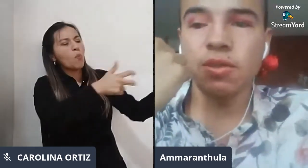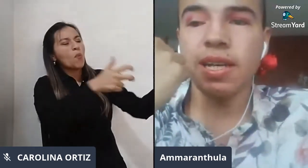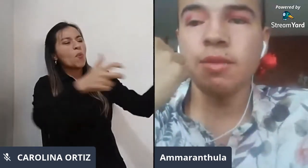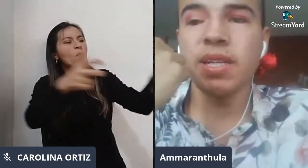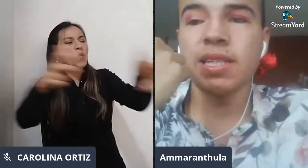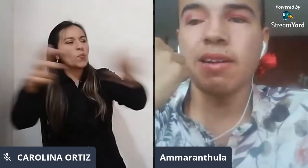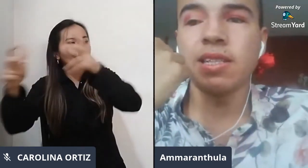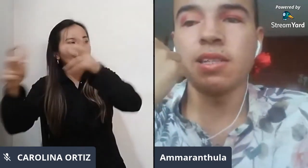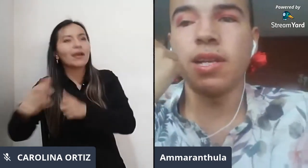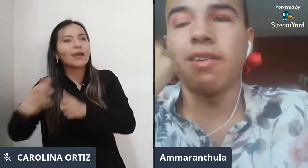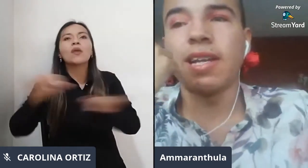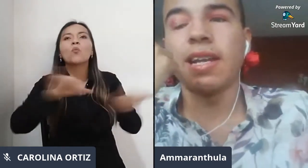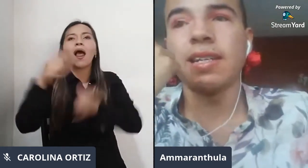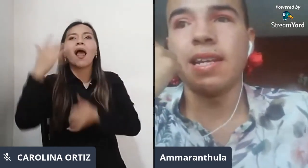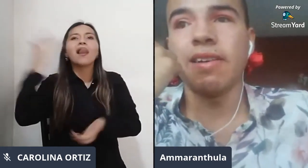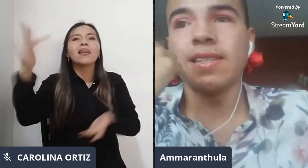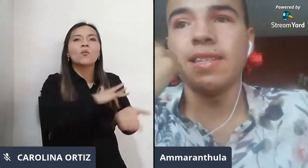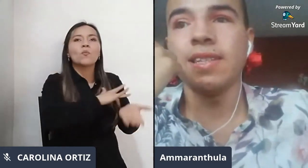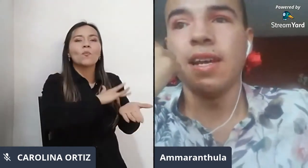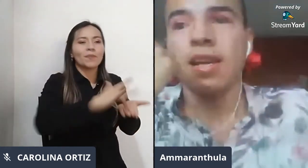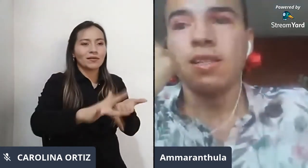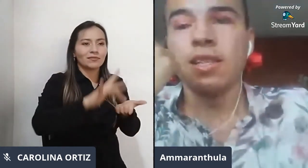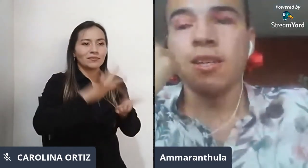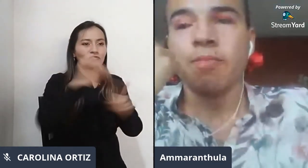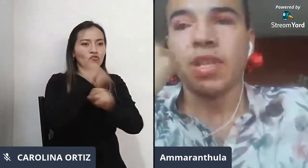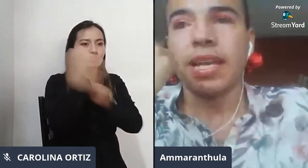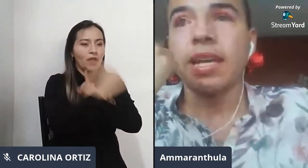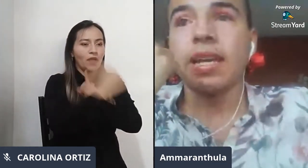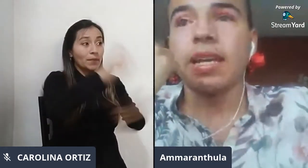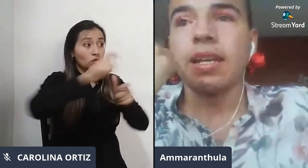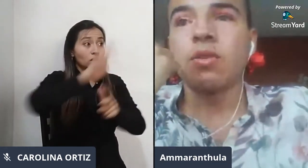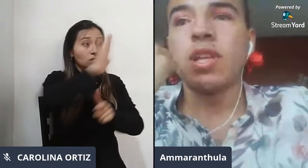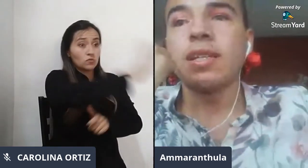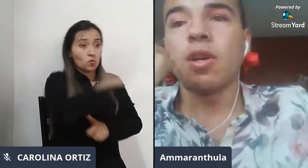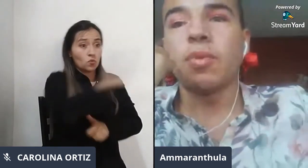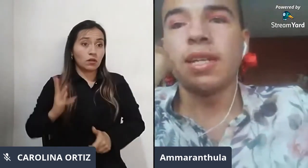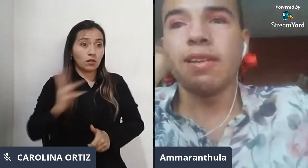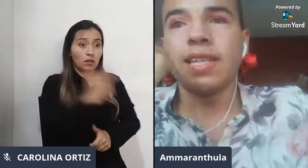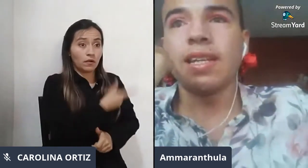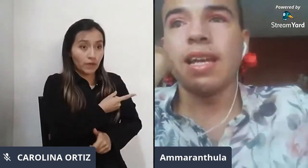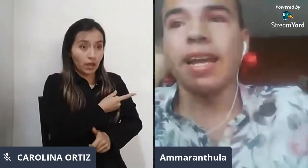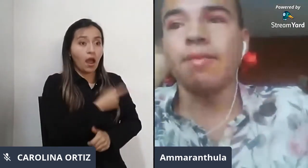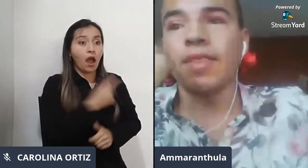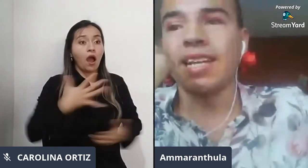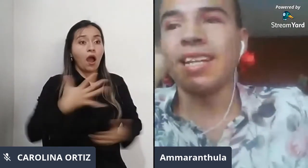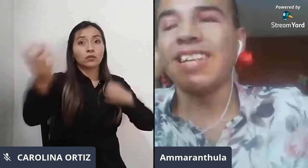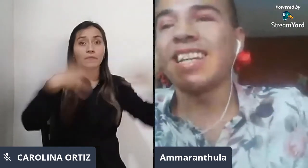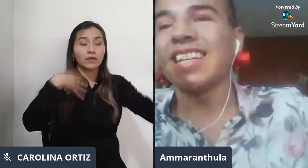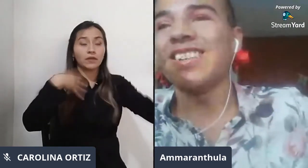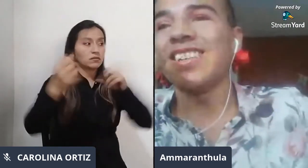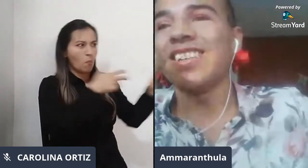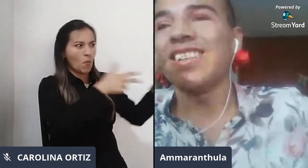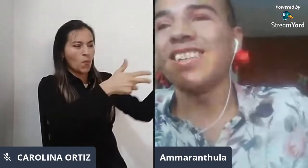ya habla de limpiezas sociales, pasaba echándole bala a las travestis, ¿sí? Desde cuerpos en,